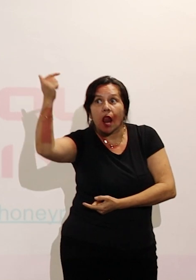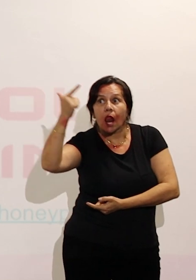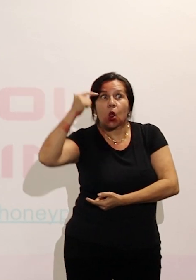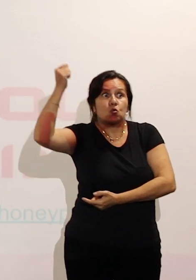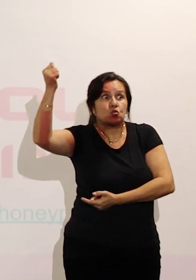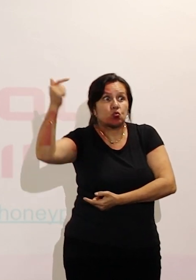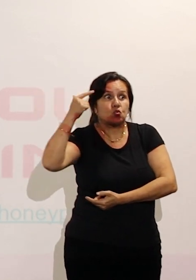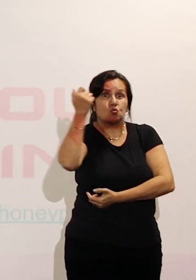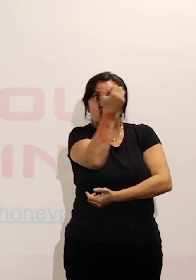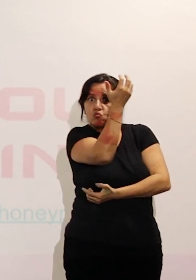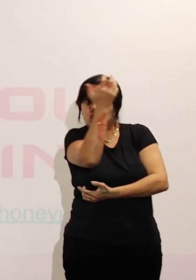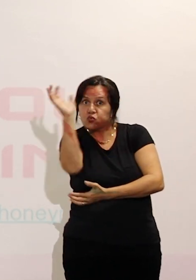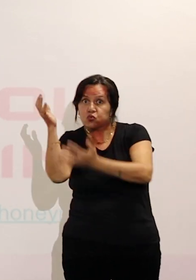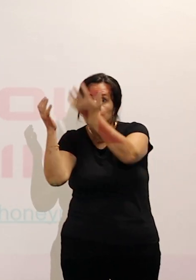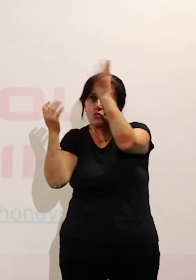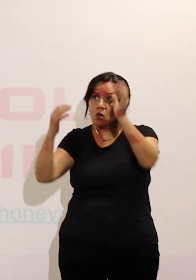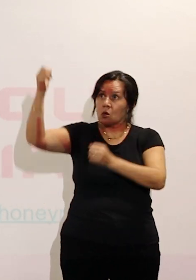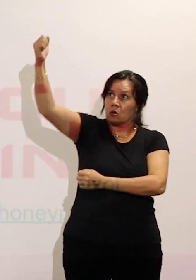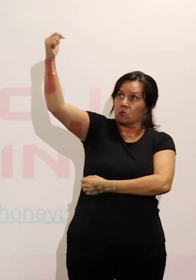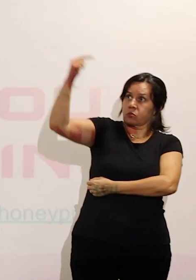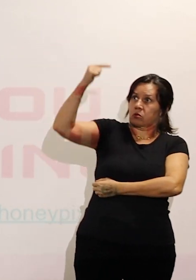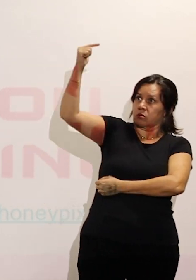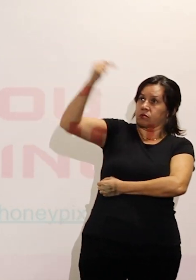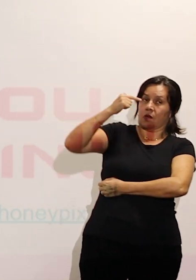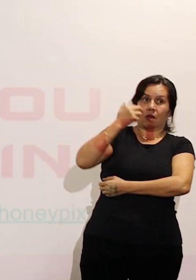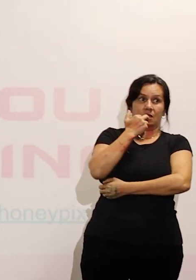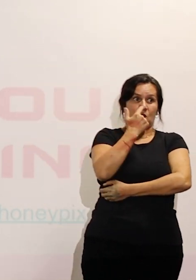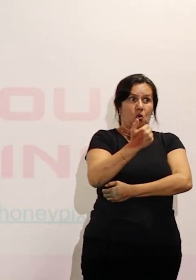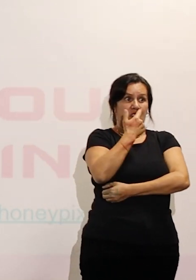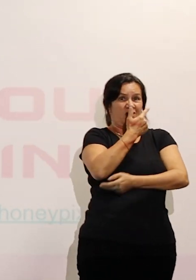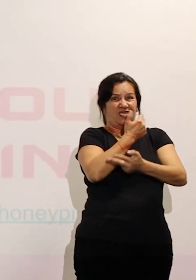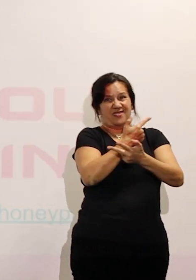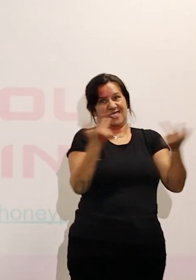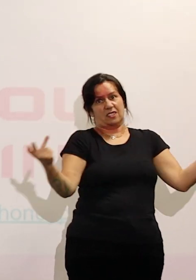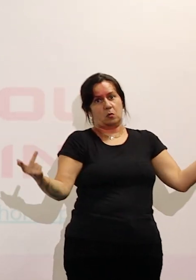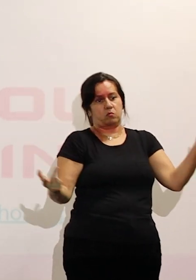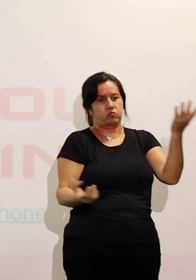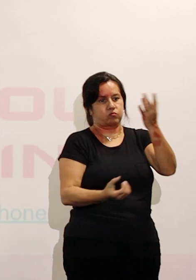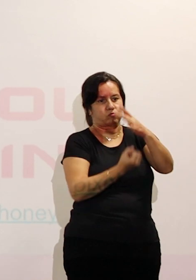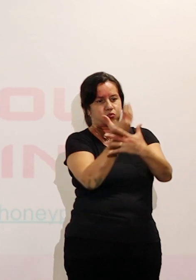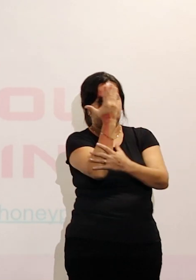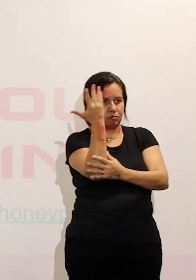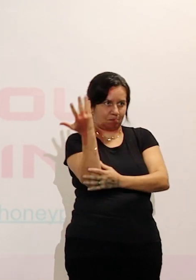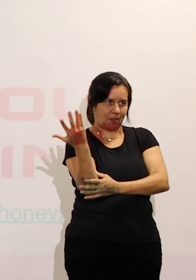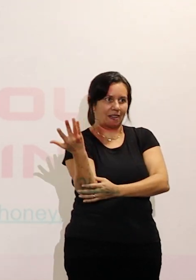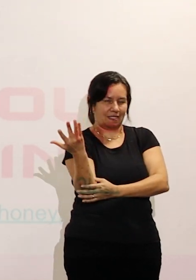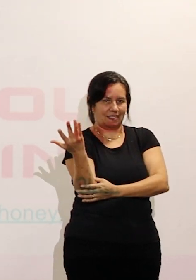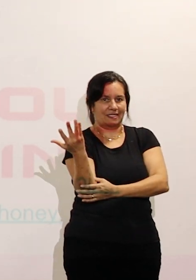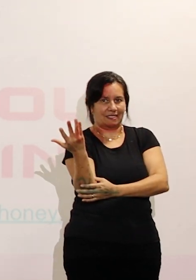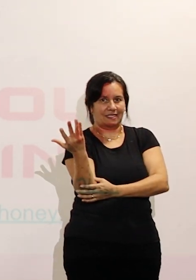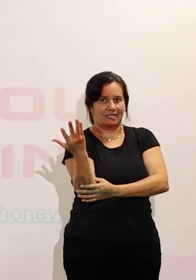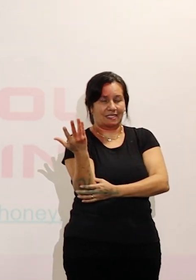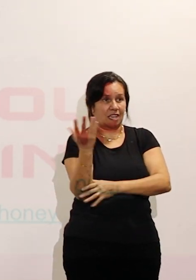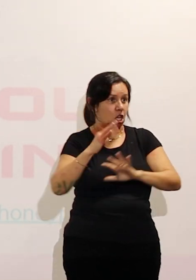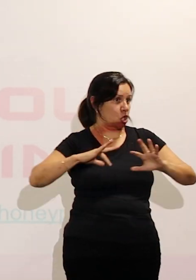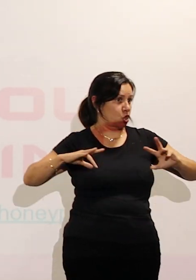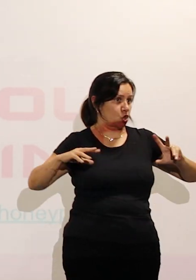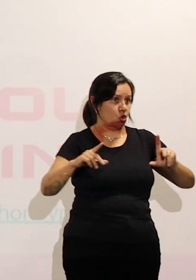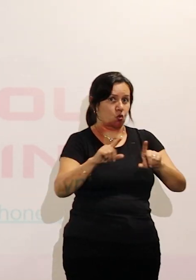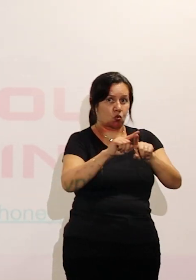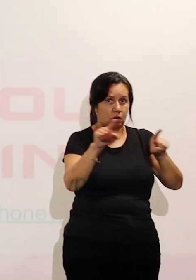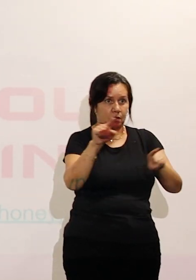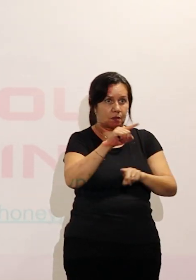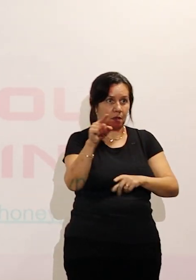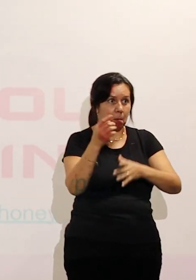tem uma cor e ela está incidindo nas folhas de ângulos diferentes, porque cada folha está tortinha para um lado, né? Então, tudo isso é até